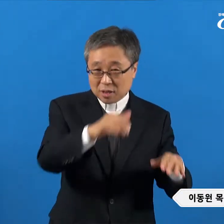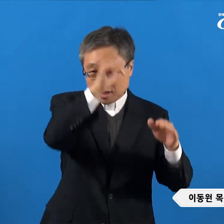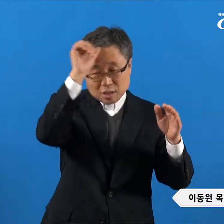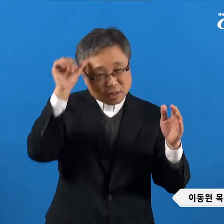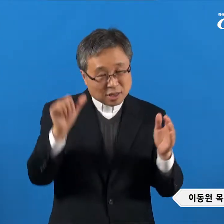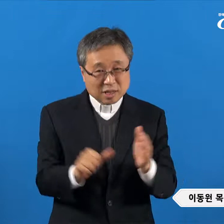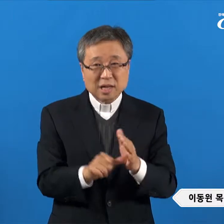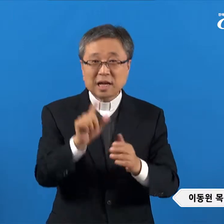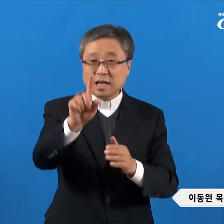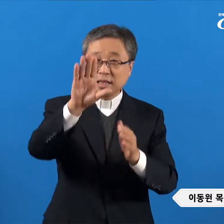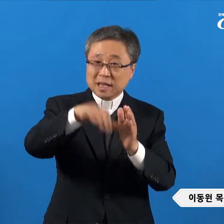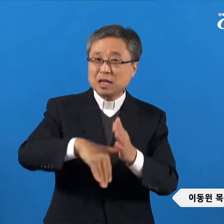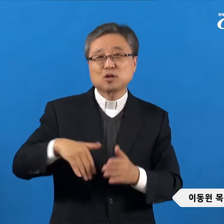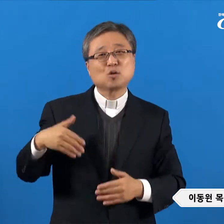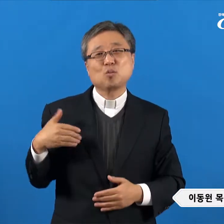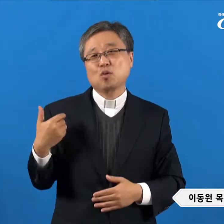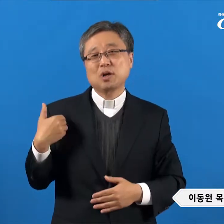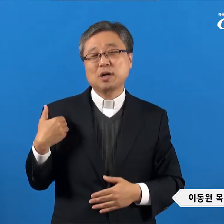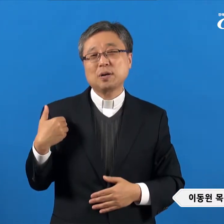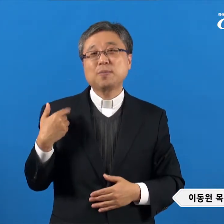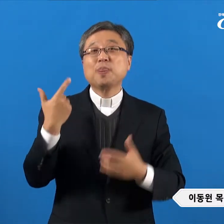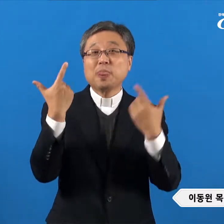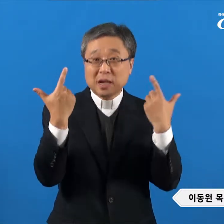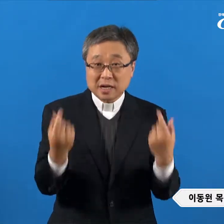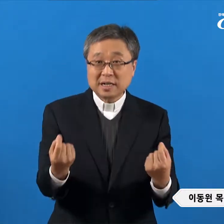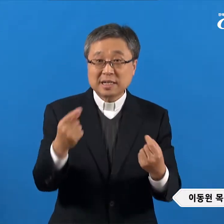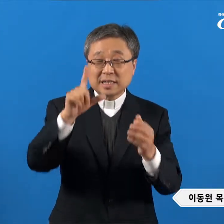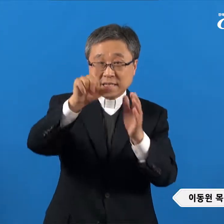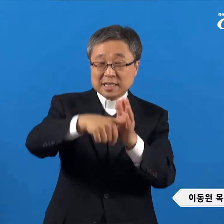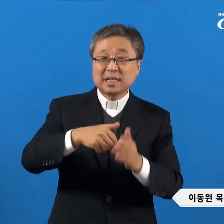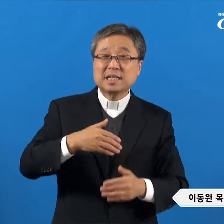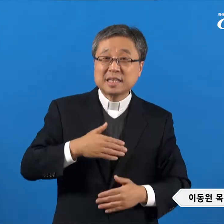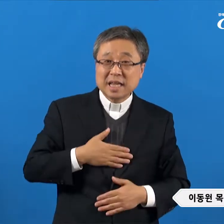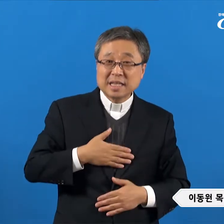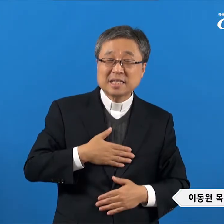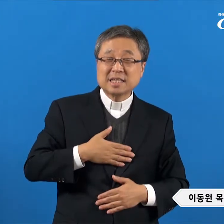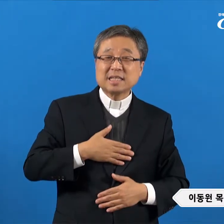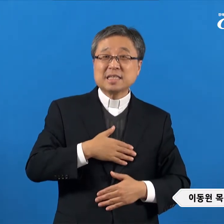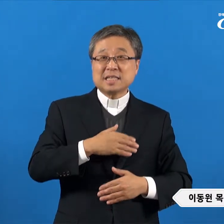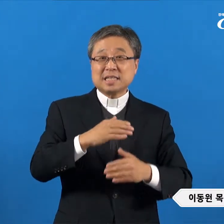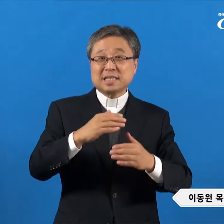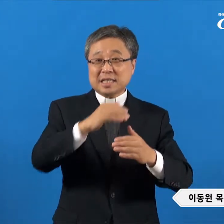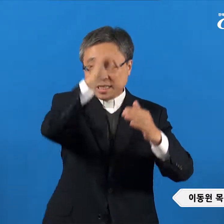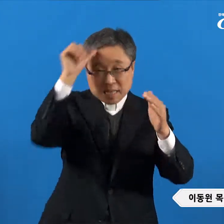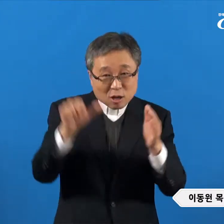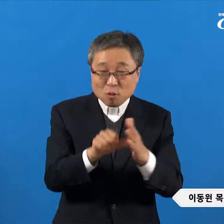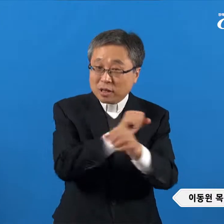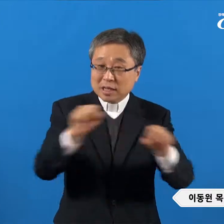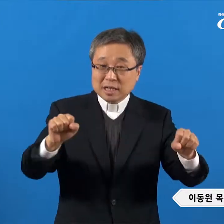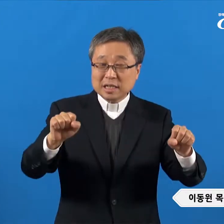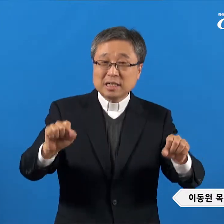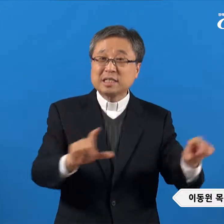한 때일지도 모르겠습니다. 그렇게 이 시간 내 인생의 광야를 지나고 있는 분이 있다면 오늘 다시 약속의